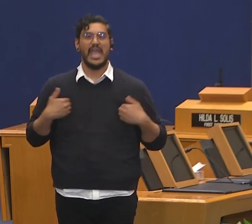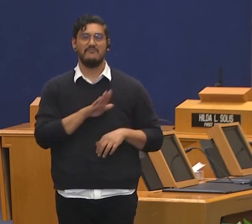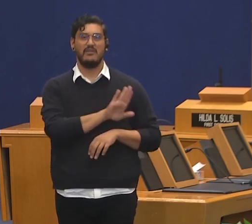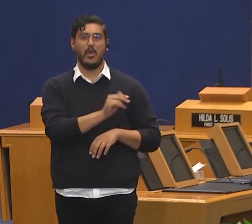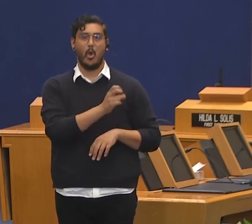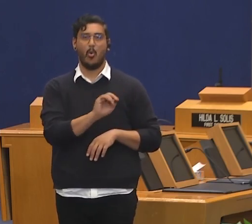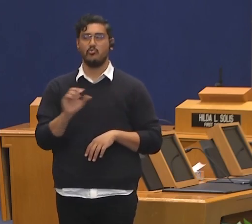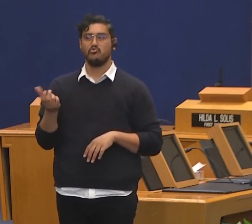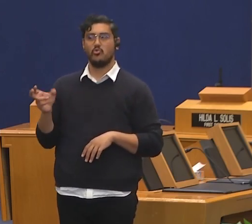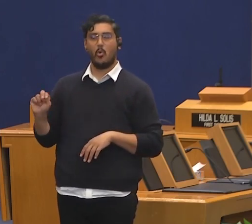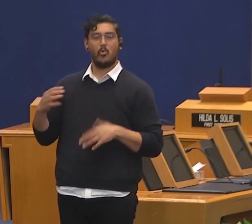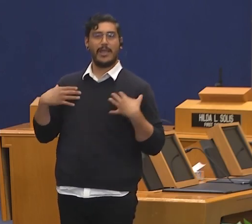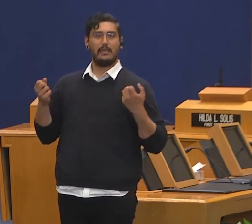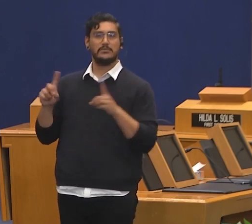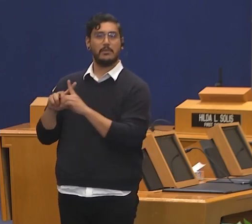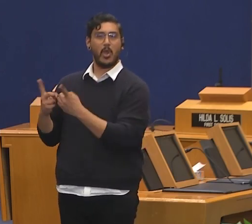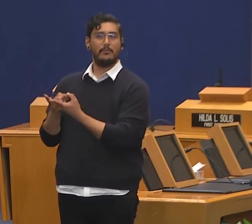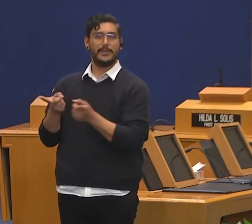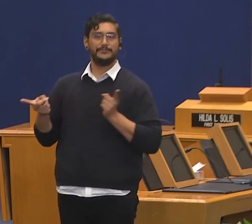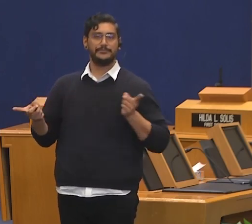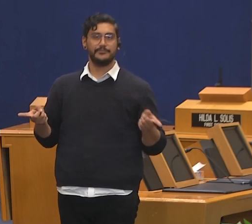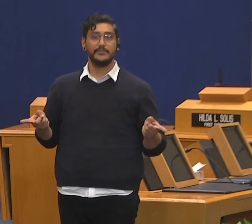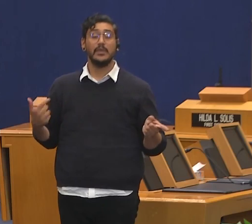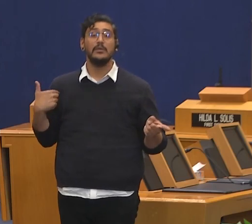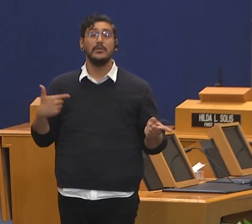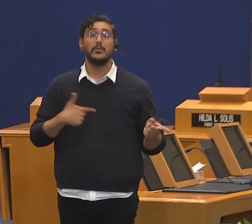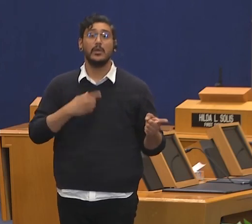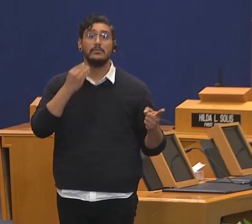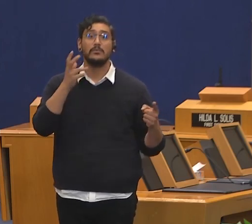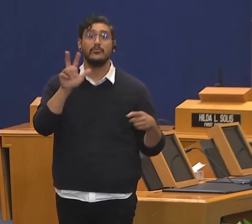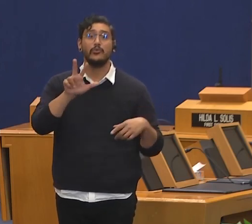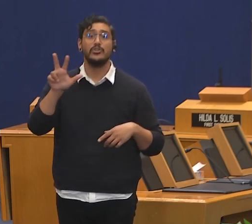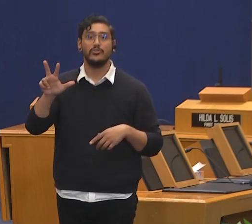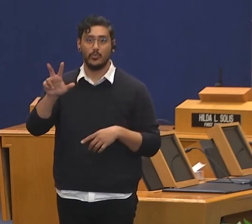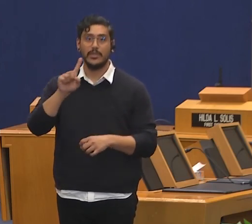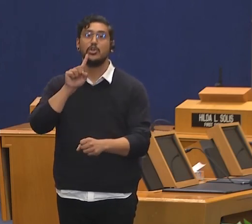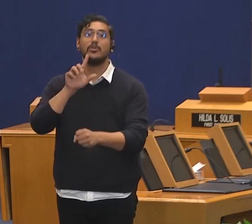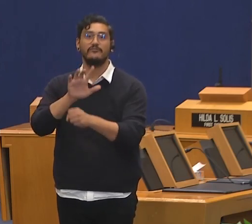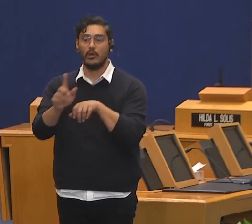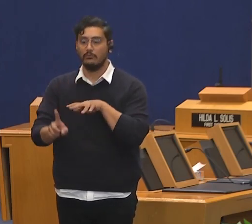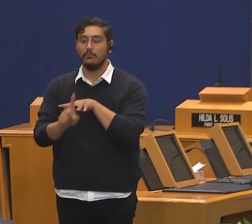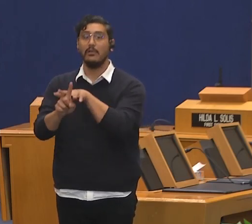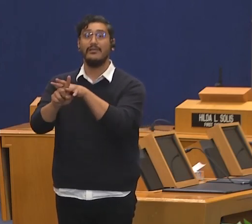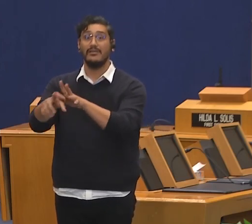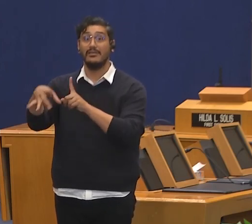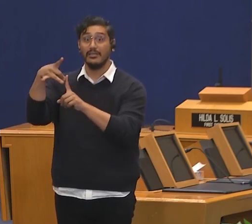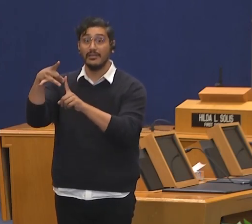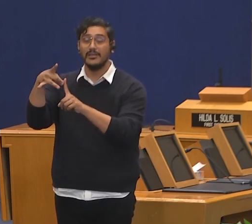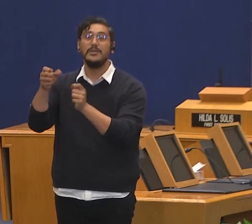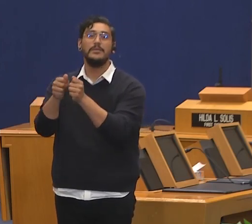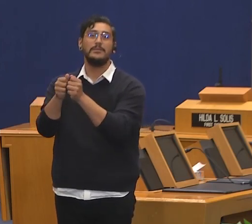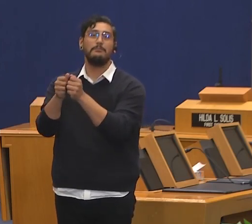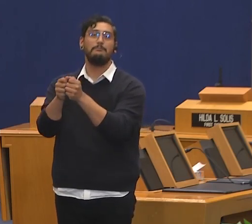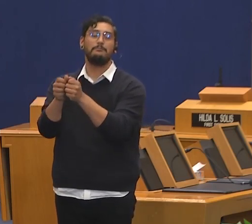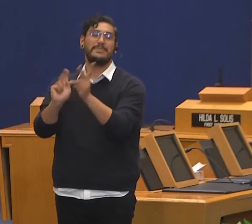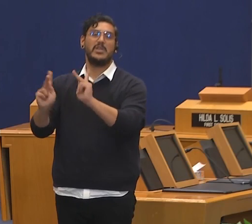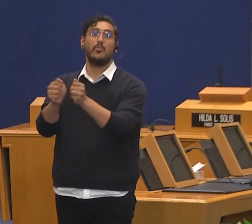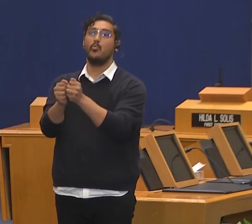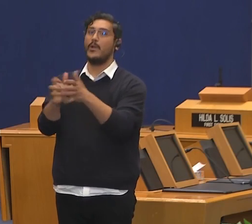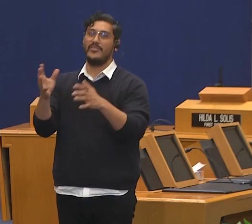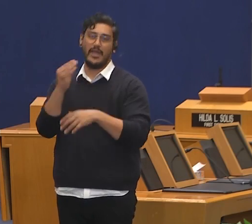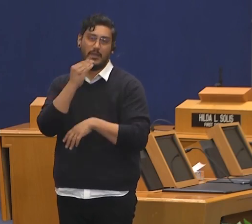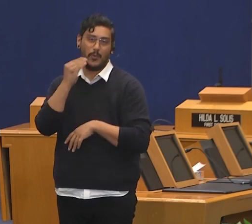independientes. Estamos reportando 33 casos confirmados entre personas sin hogar. La mayoría